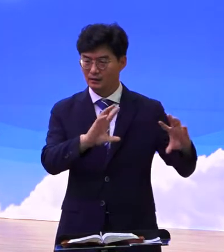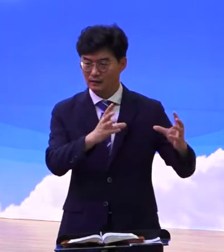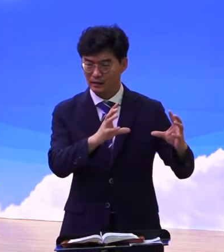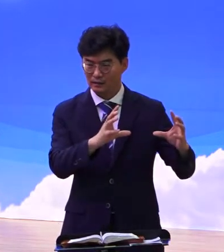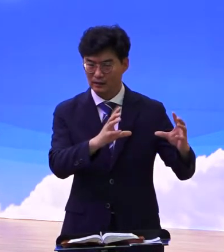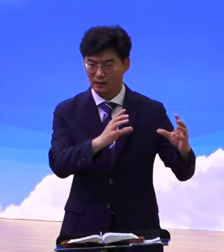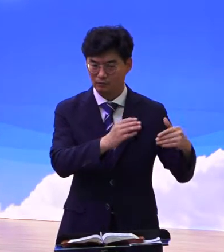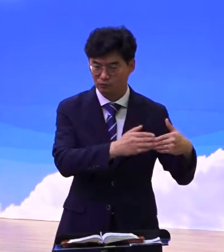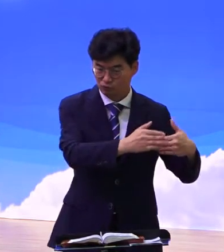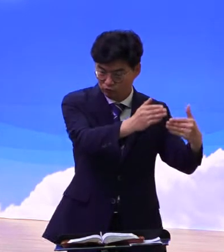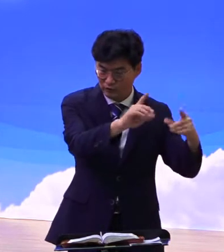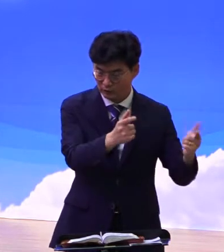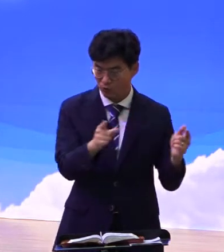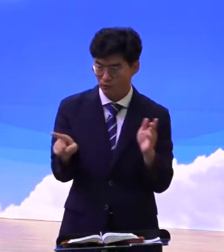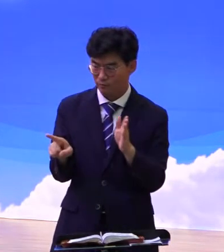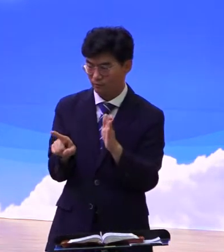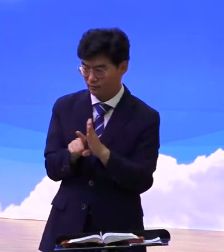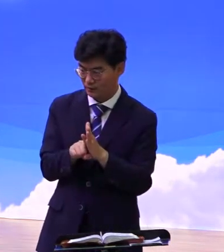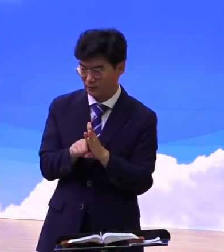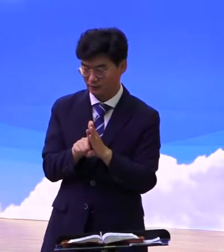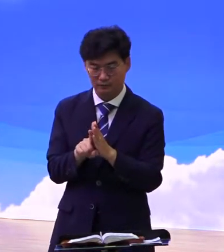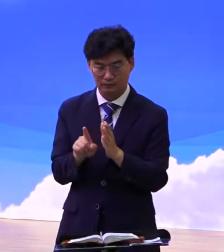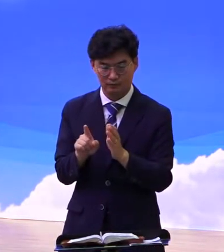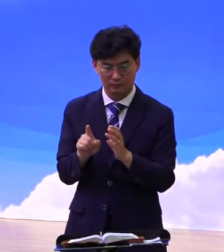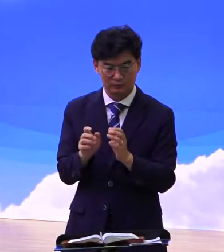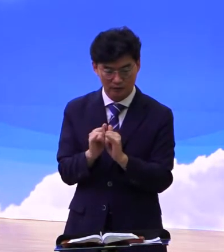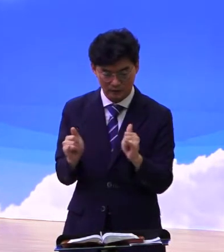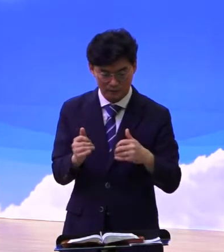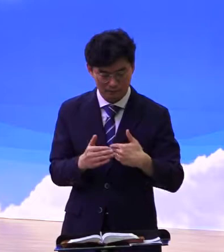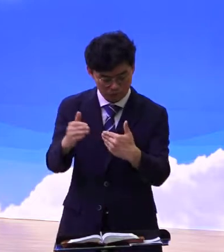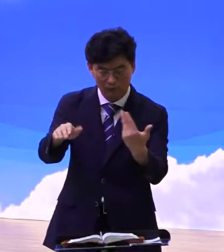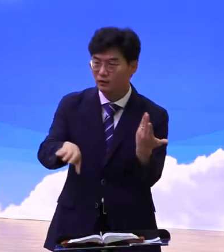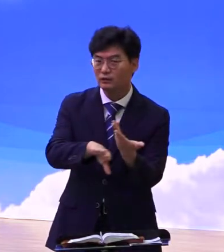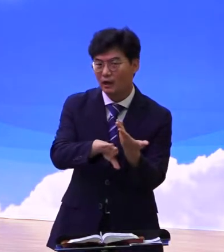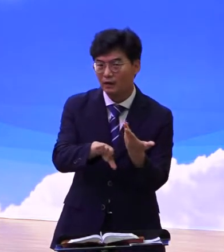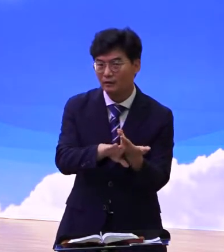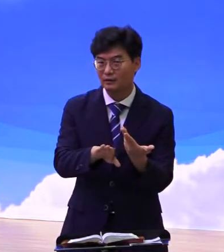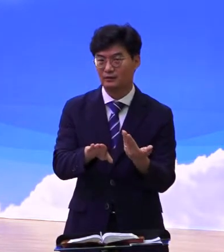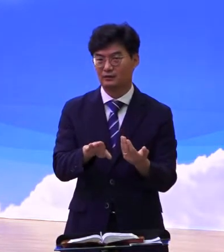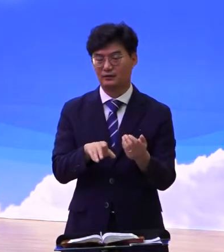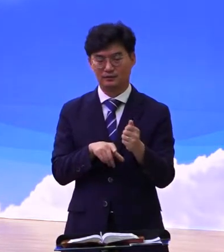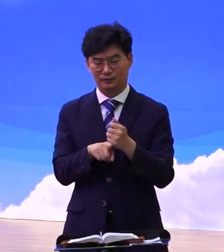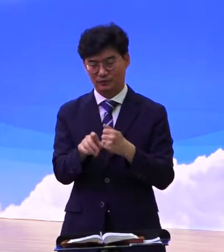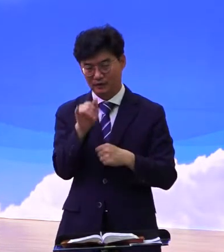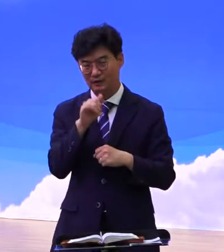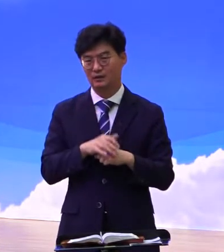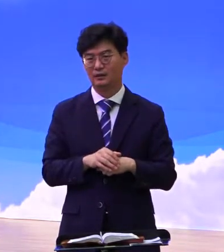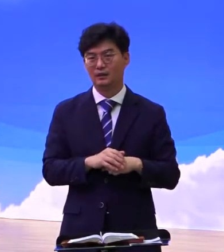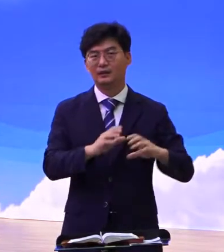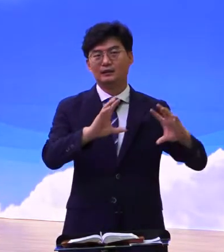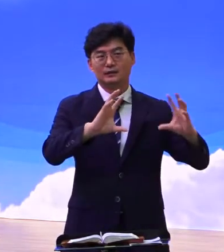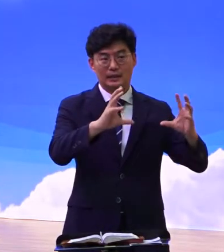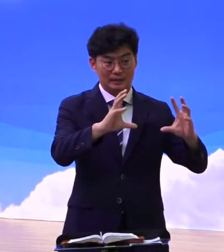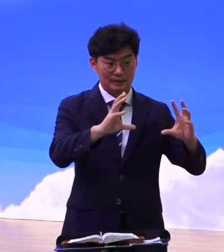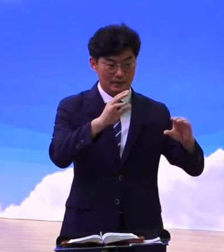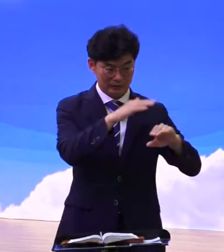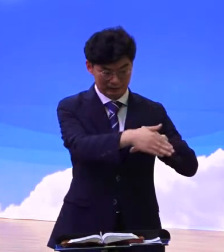우리가 믿음의 사람으로서 거슬러 살아야 할 세상은 정말 빠르게 흘러가고 있습니다. 빠르게